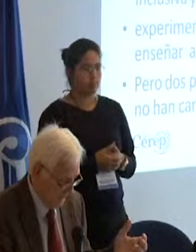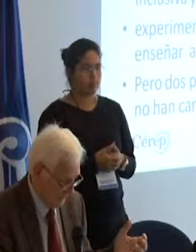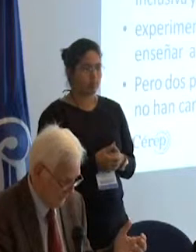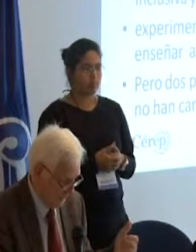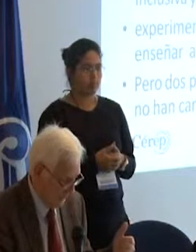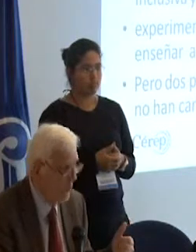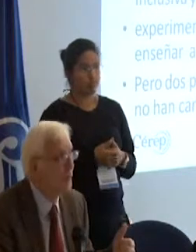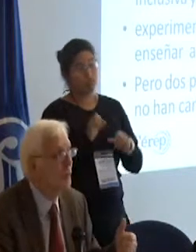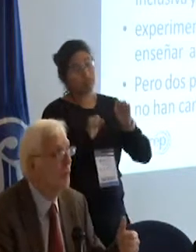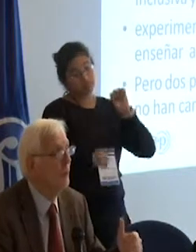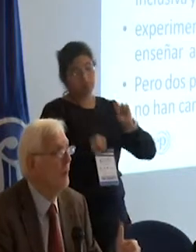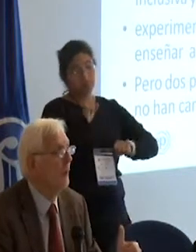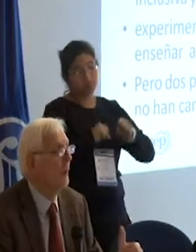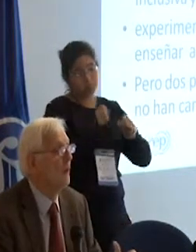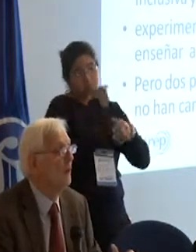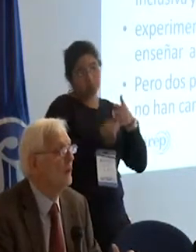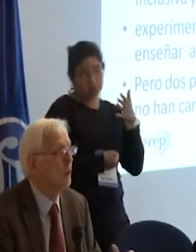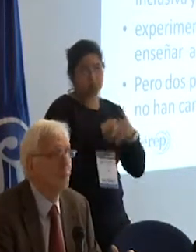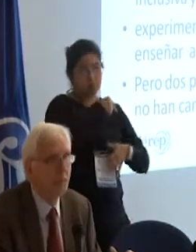Hay varias posibilidades.